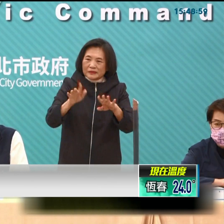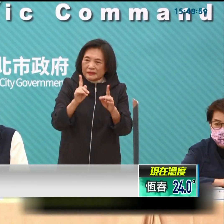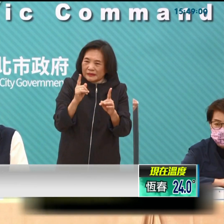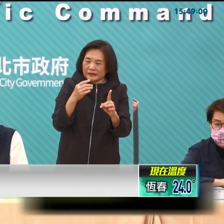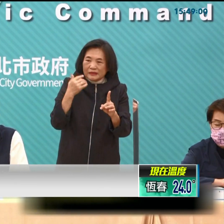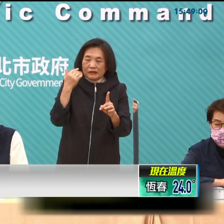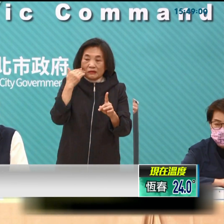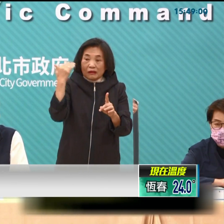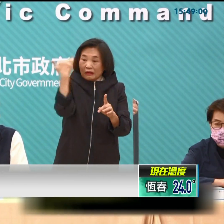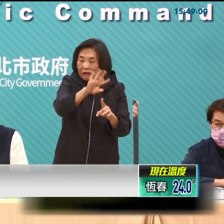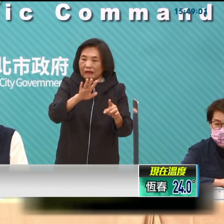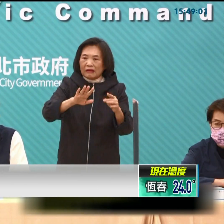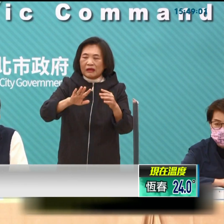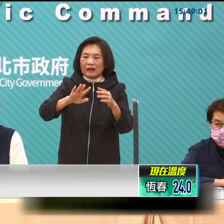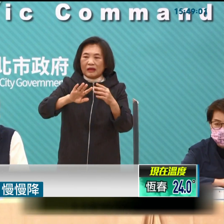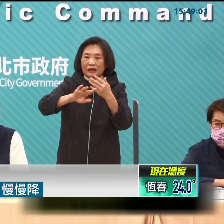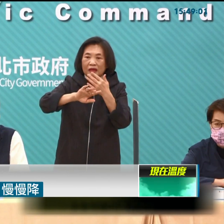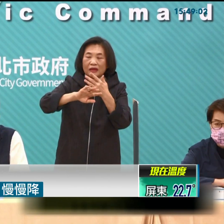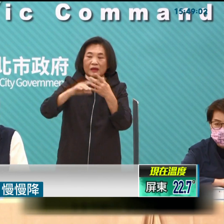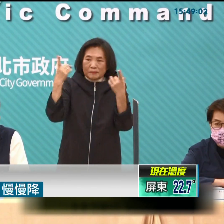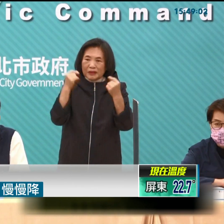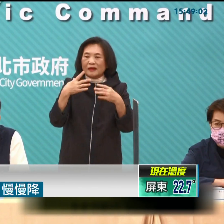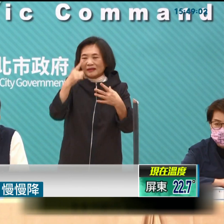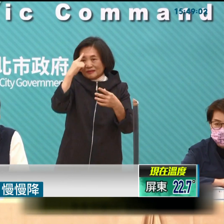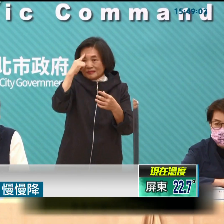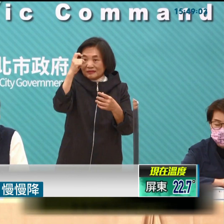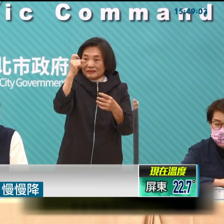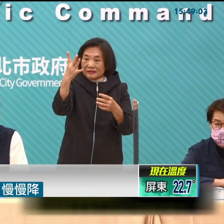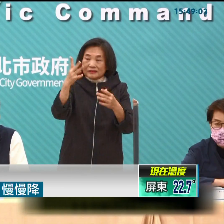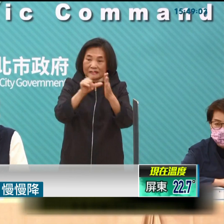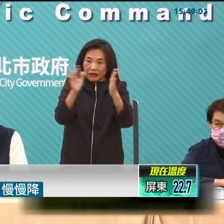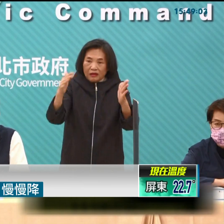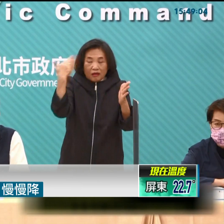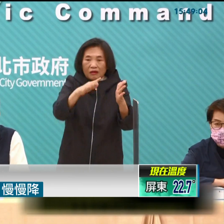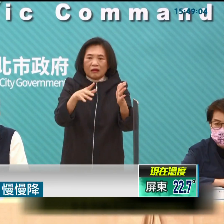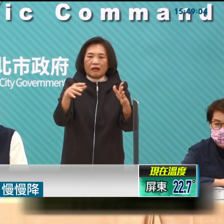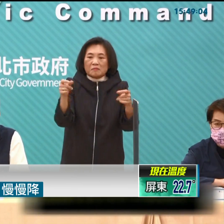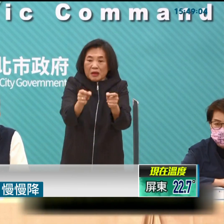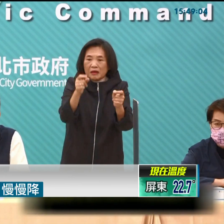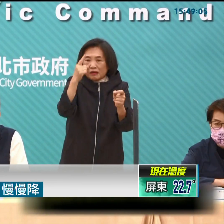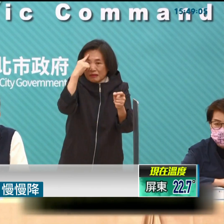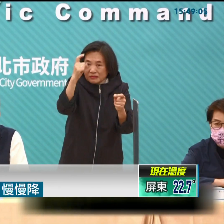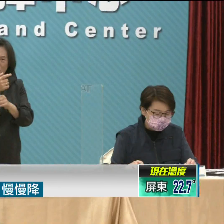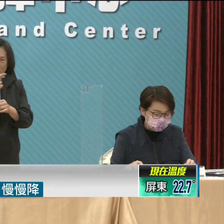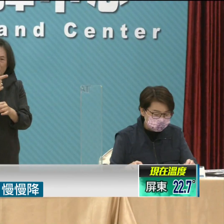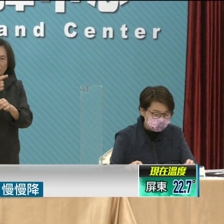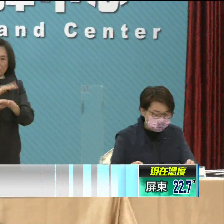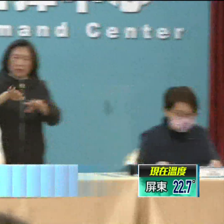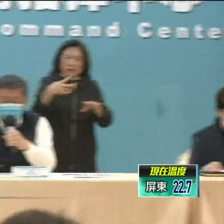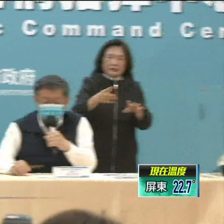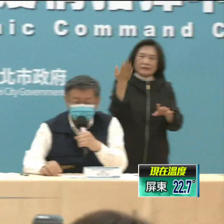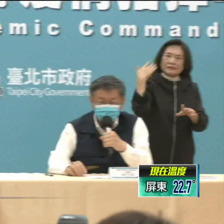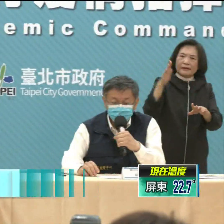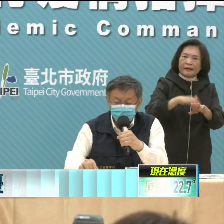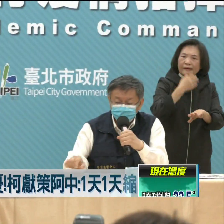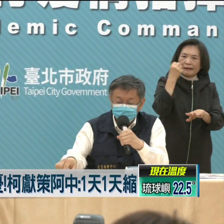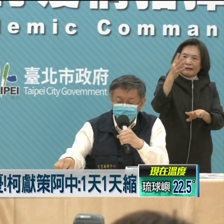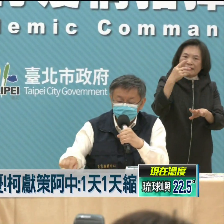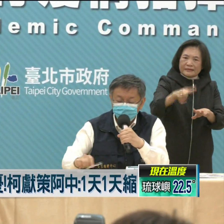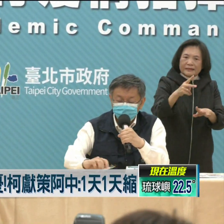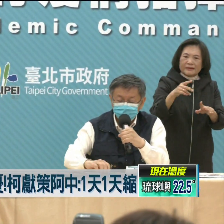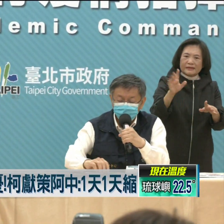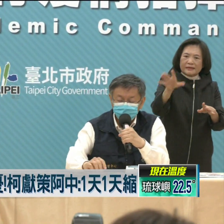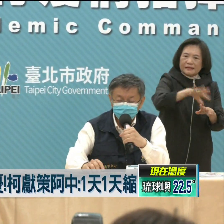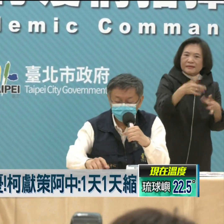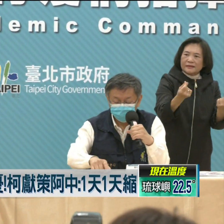要一下子说十天掉起。降七天了，也是十天变九天，九天变八天，慢慢降。 预言逐渐成真，柯文哲心中恐怕也是